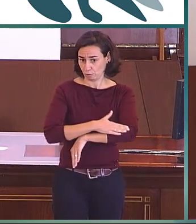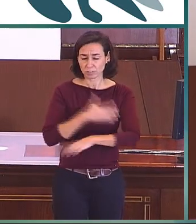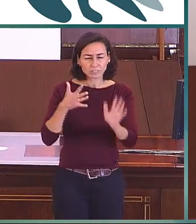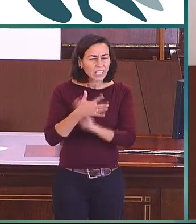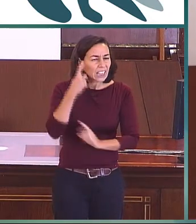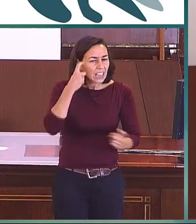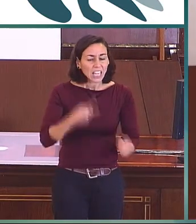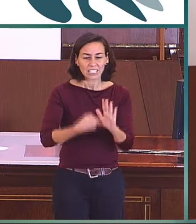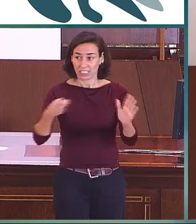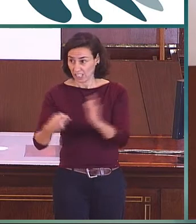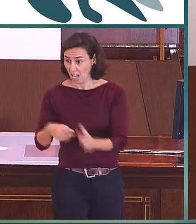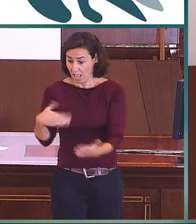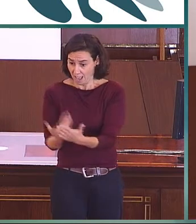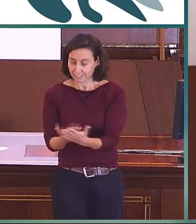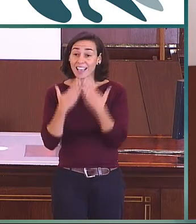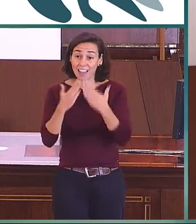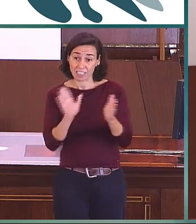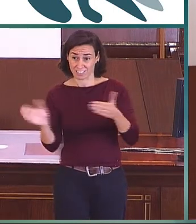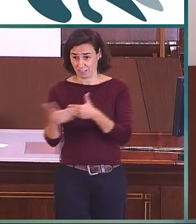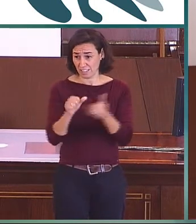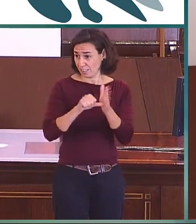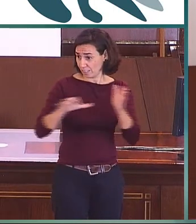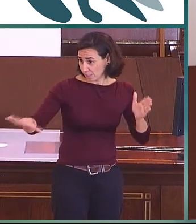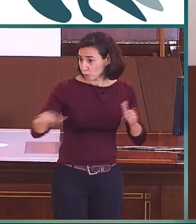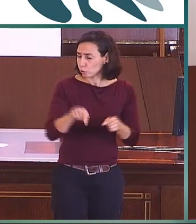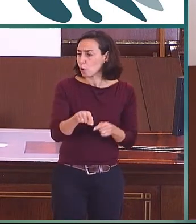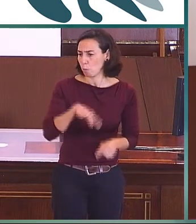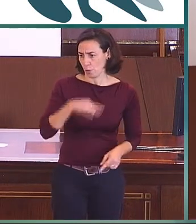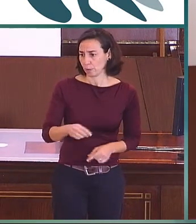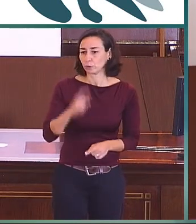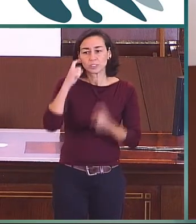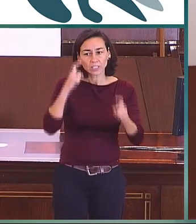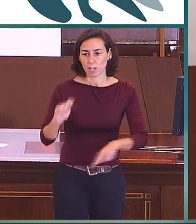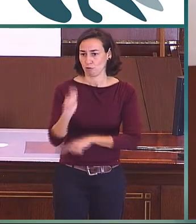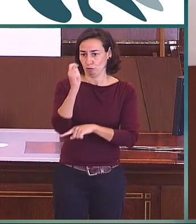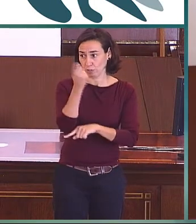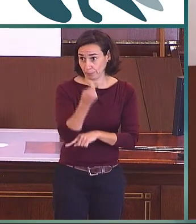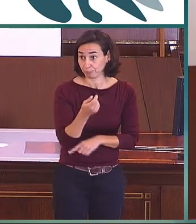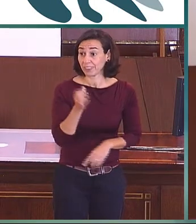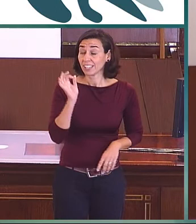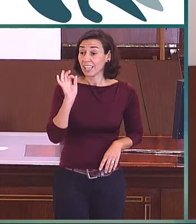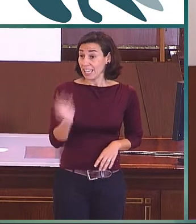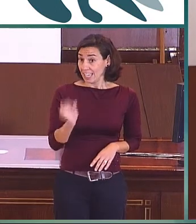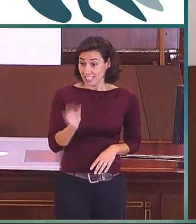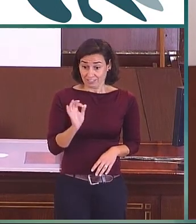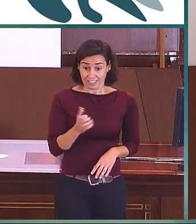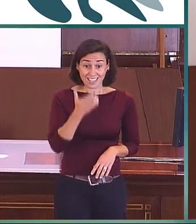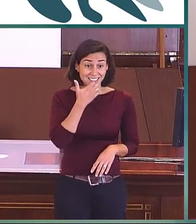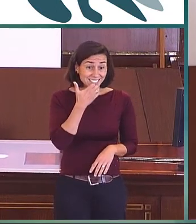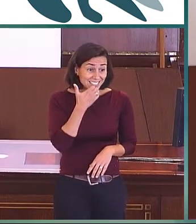de Normalización Lingüística de la Lengua de Signos Española, pero bien es cierto que no valdría para nada si no es con la complicidad, la